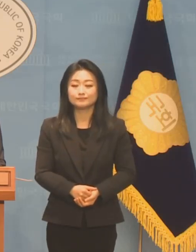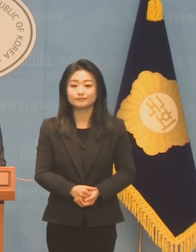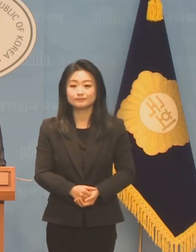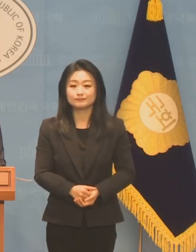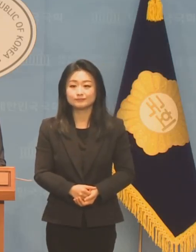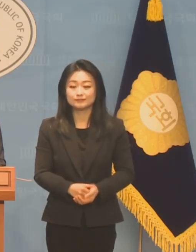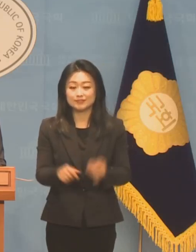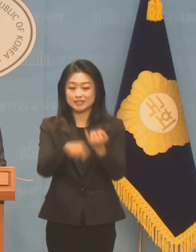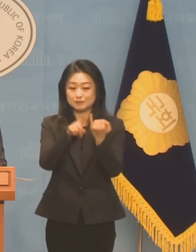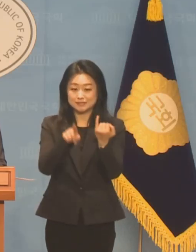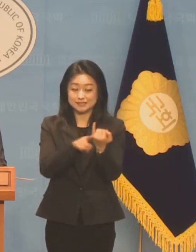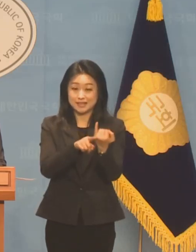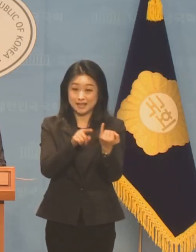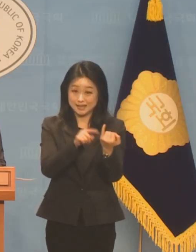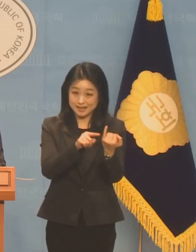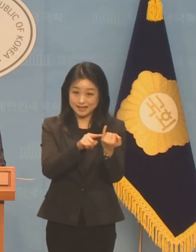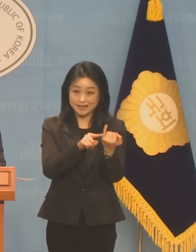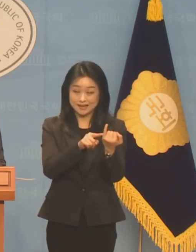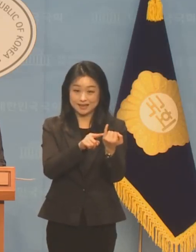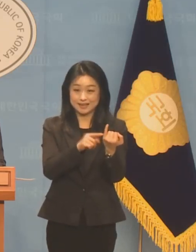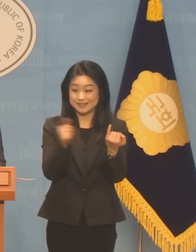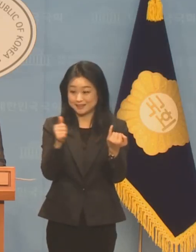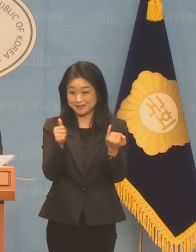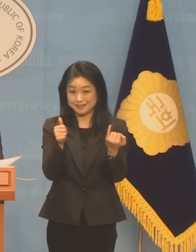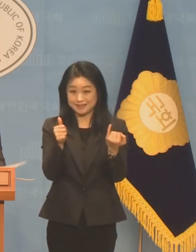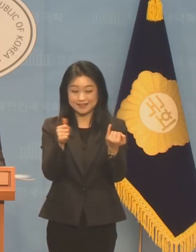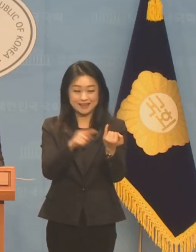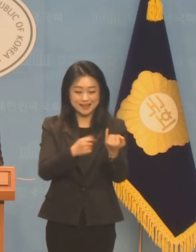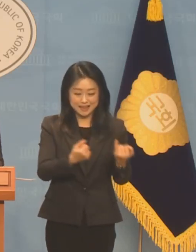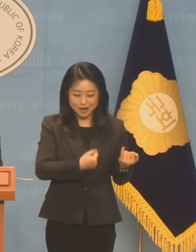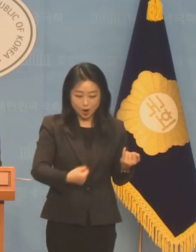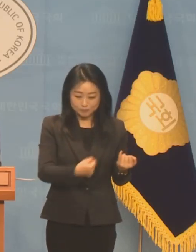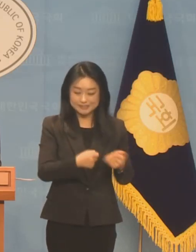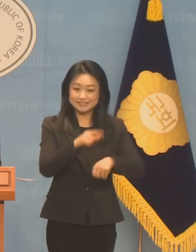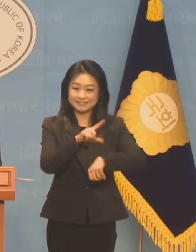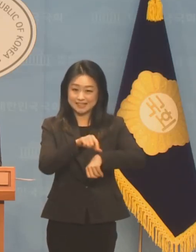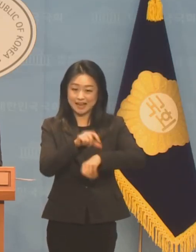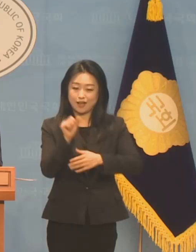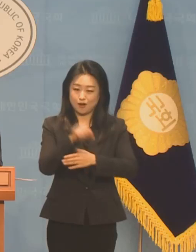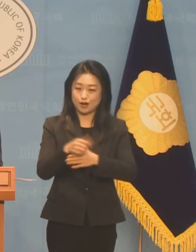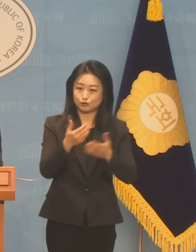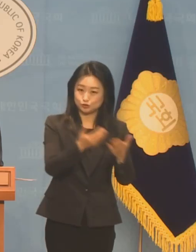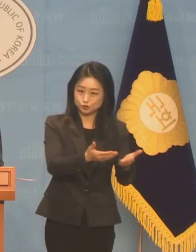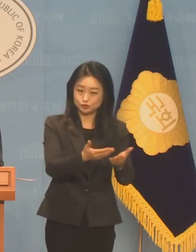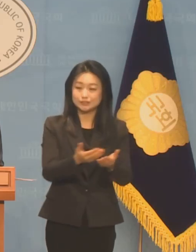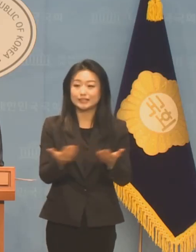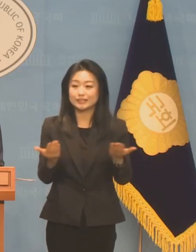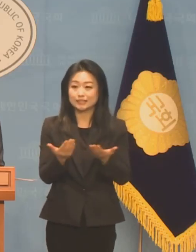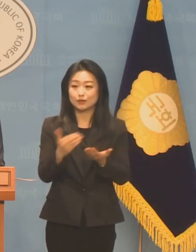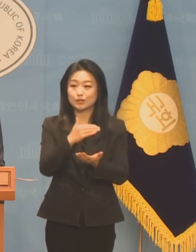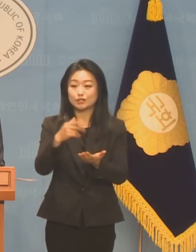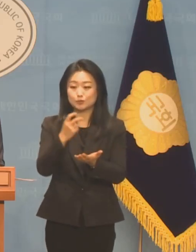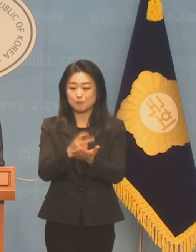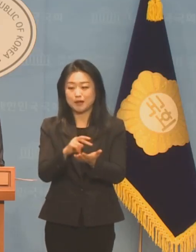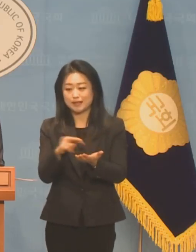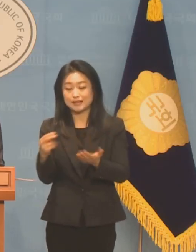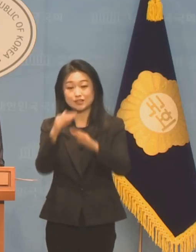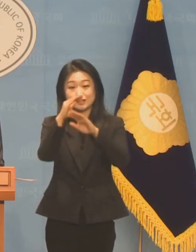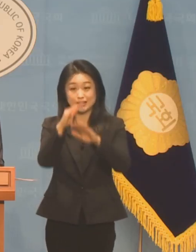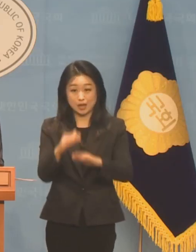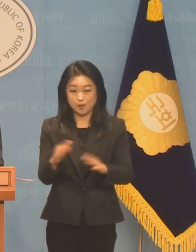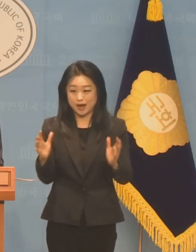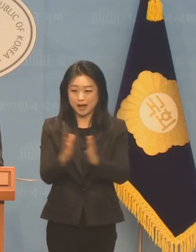지난주에는 임신한 배우자가 있는 근로자에게도 태아 검진 시간을 허용하는 근로기준법 일부 개정 법률안 등